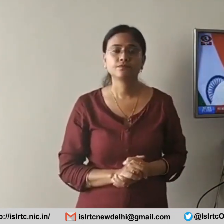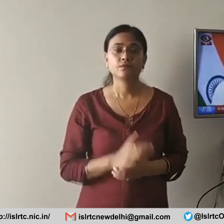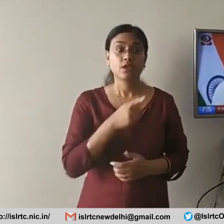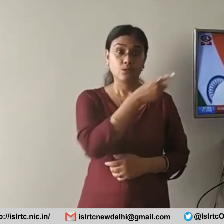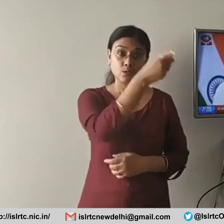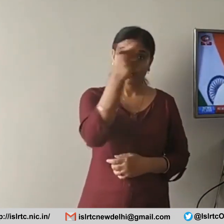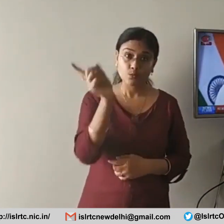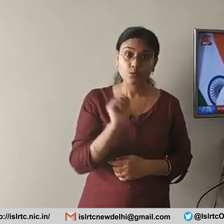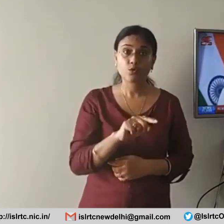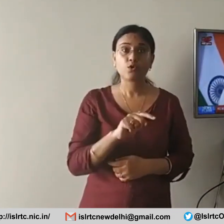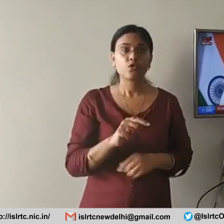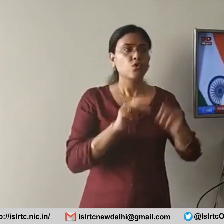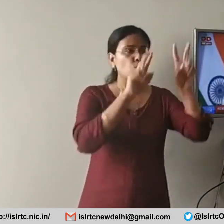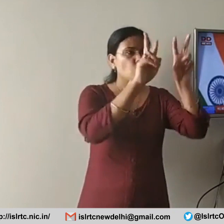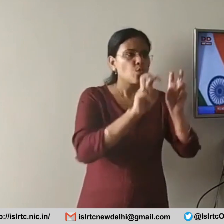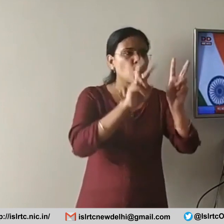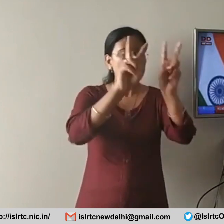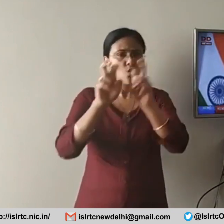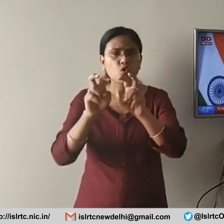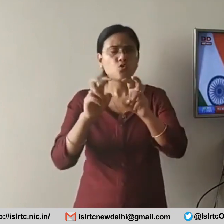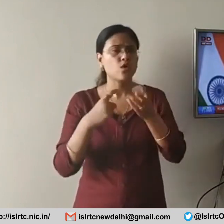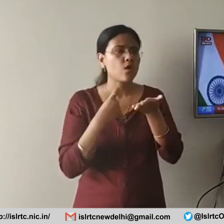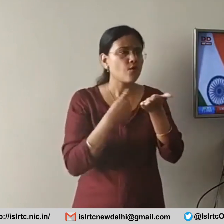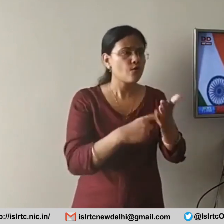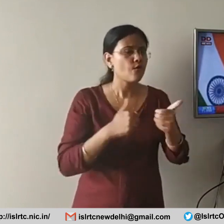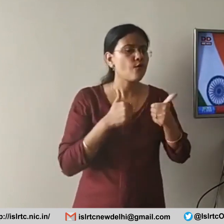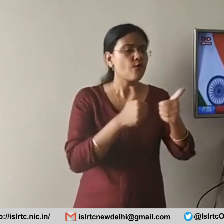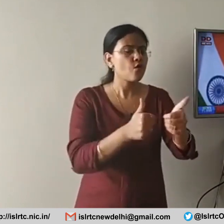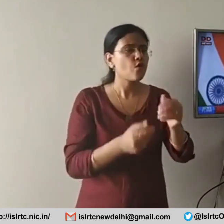वहां लॉकडाउन का कितना पालन हो रहा है,